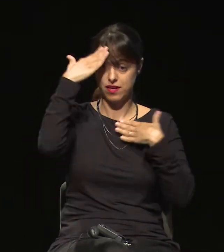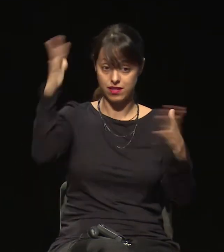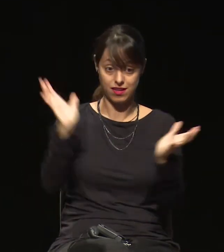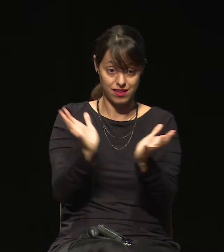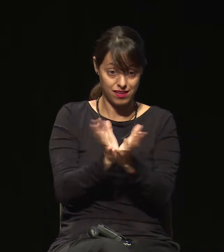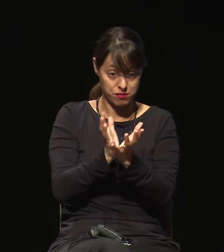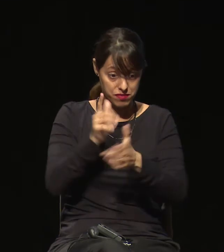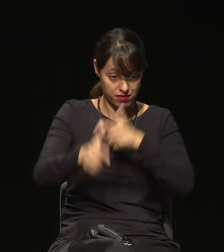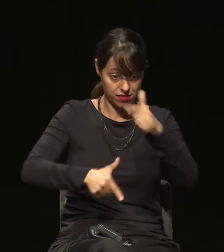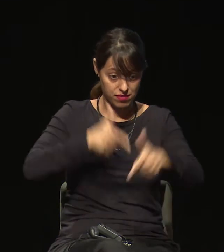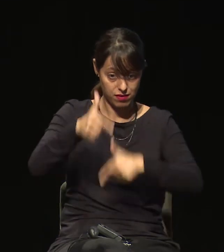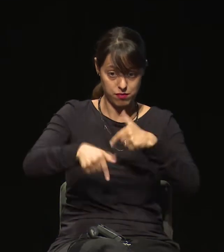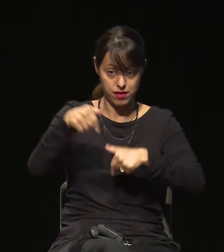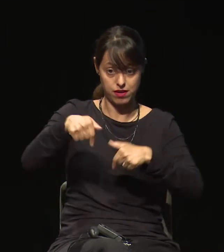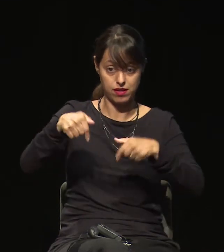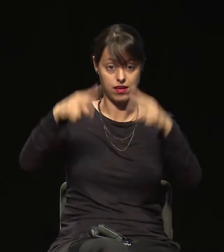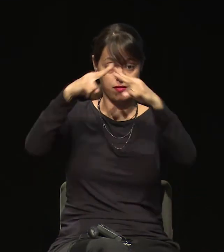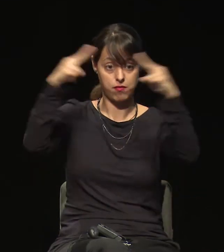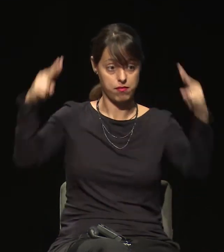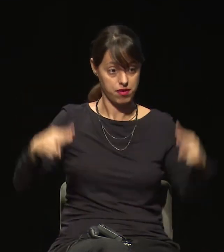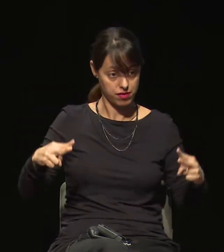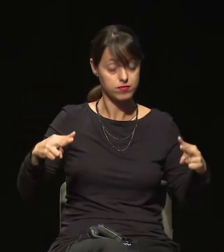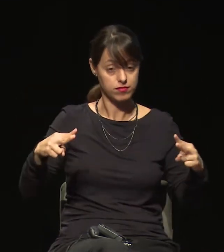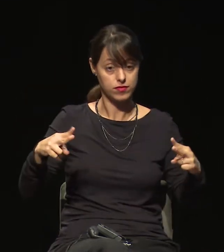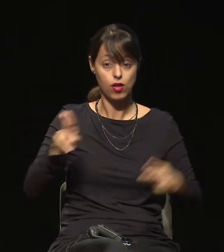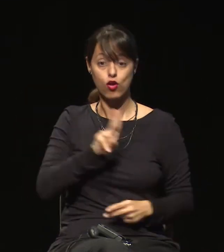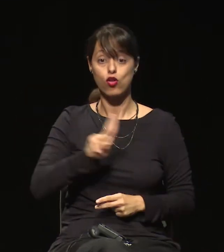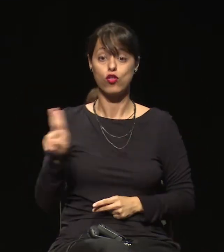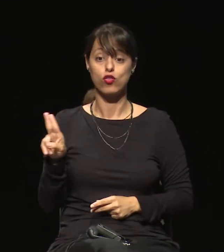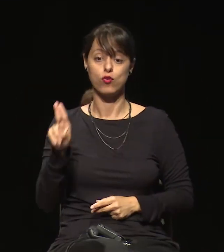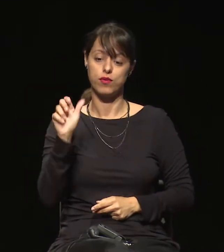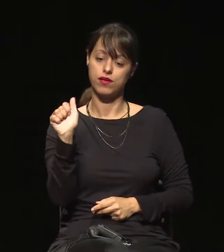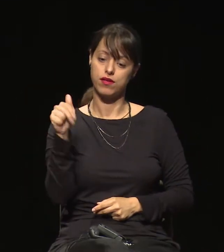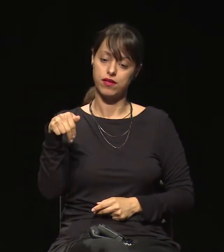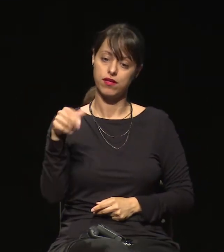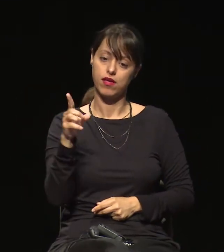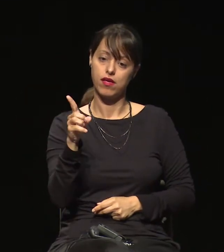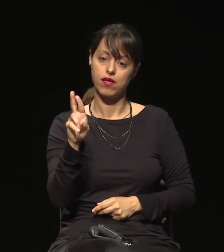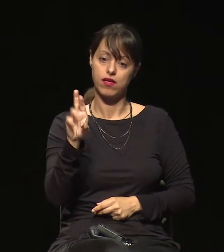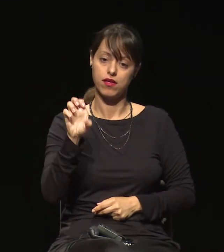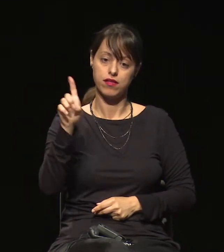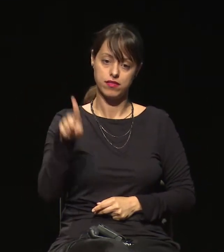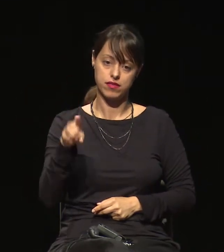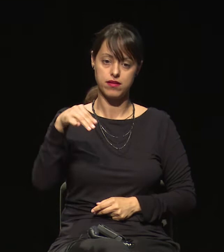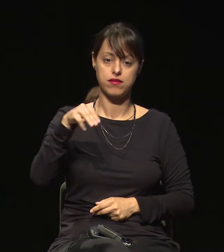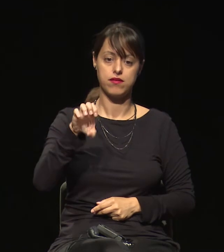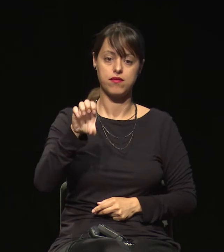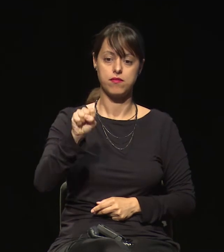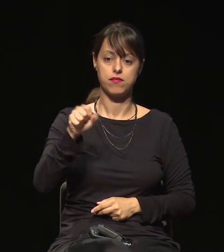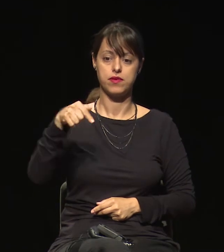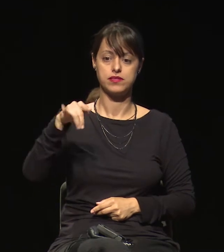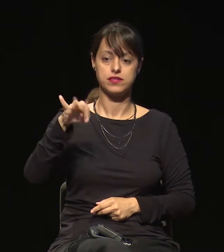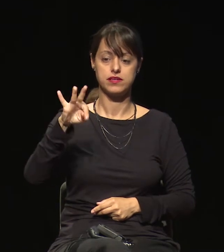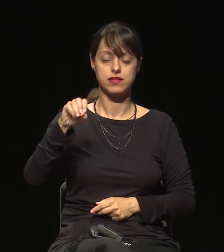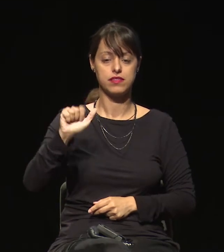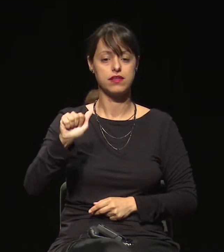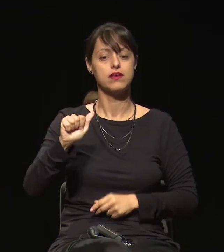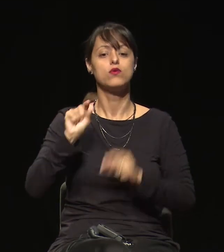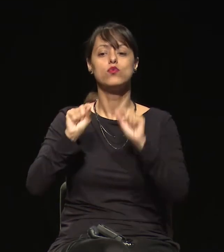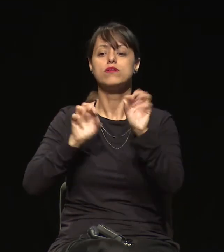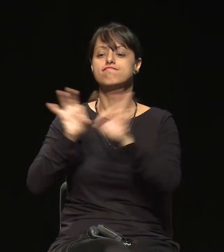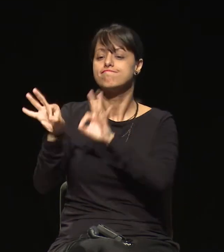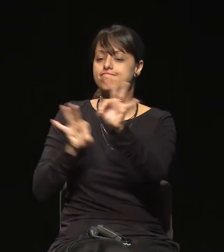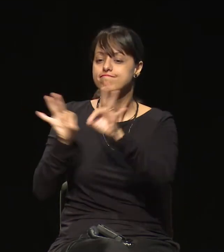MASP, sobretudo o André Mesquita, que desenvolve esse papel fundamental na concretização desses eventos, cuja